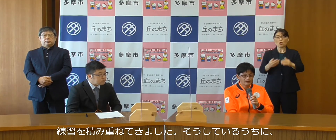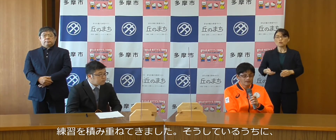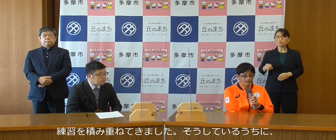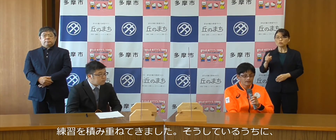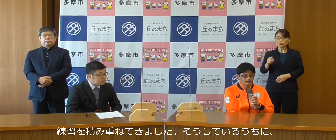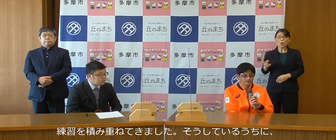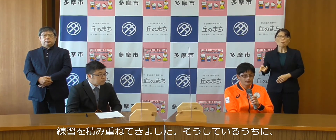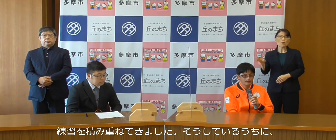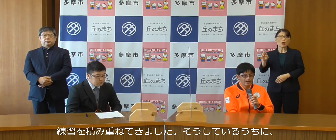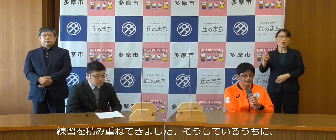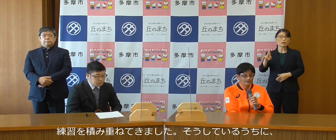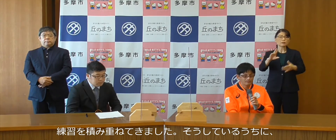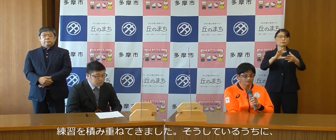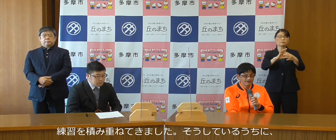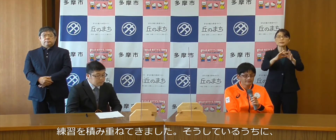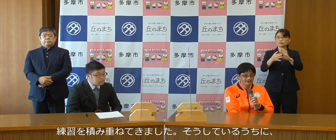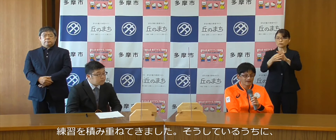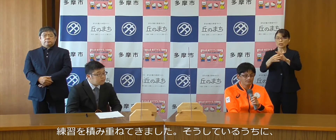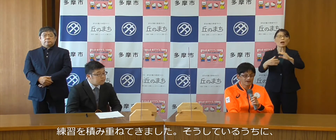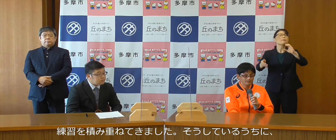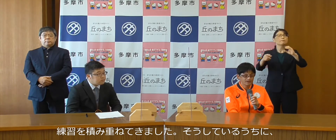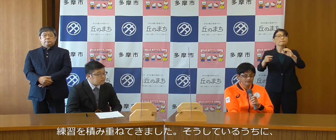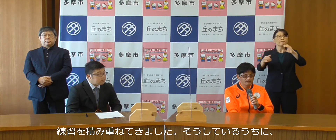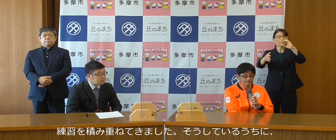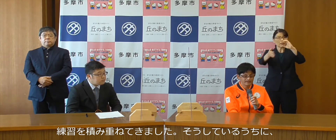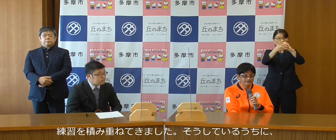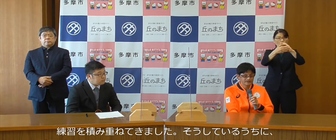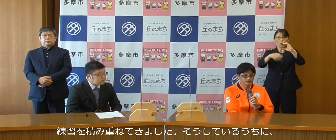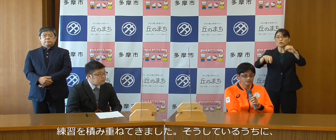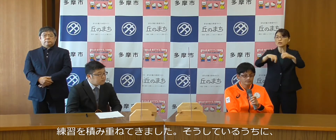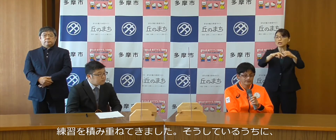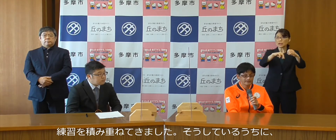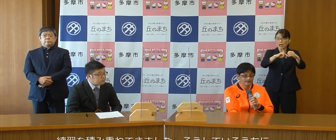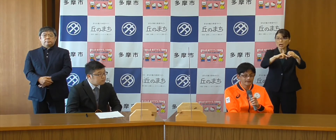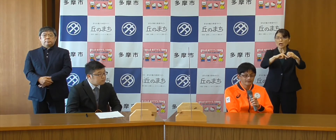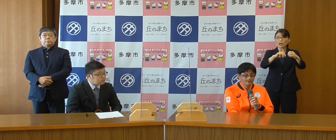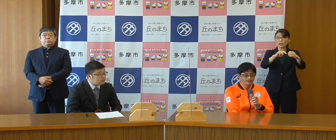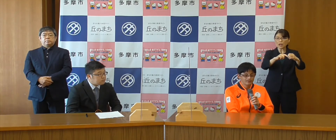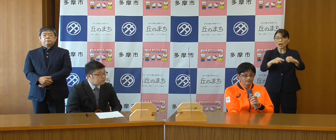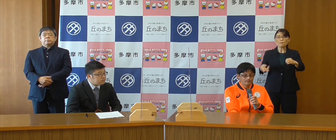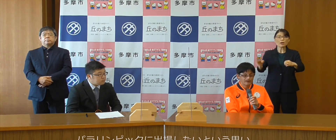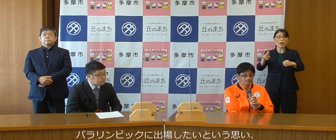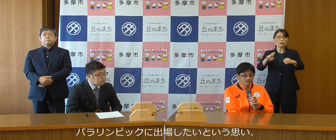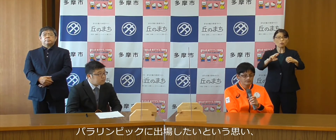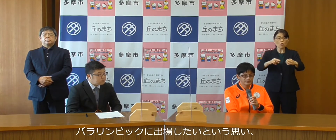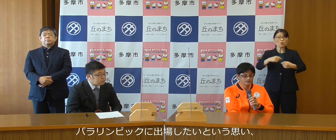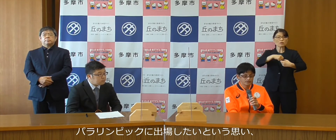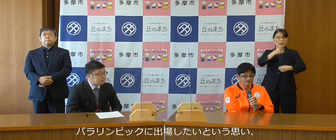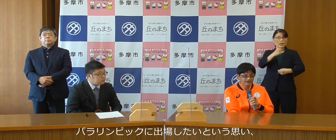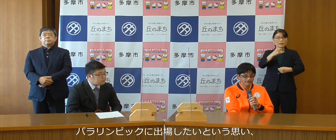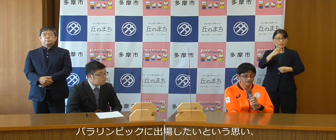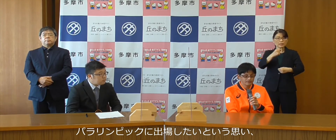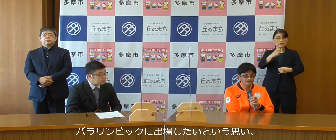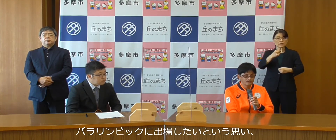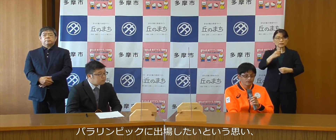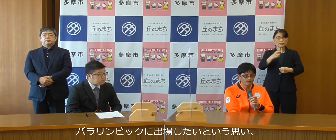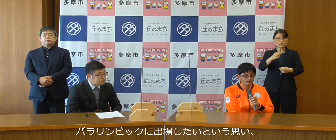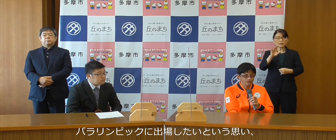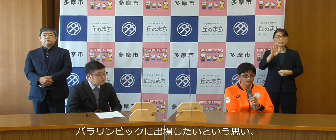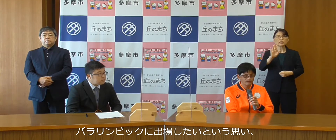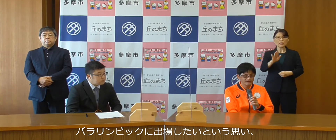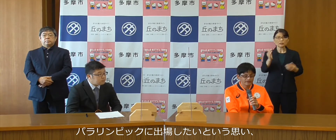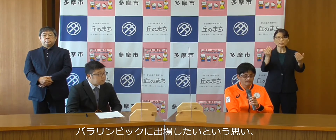ックがブラインドサッカーがパラリンピックの正式種目となってパラリンピックに出場したい